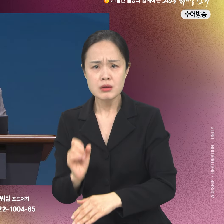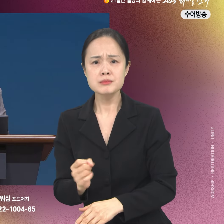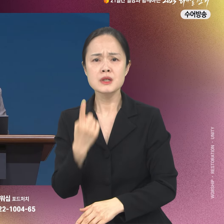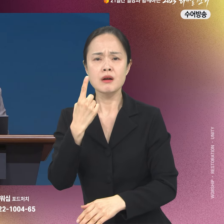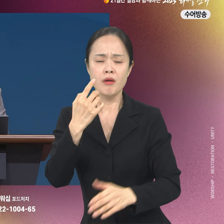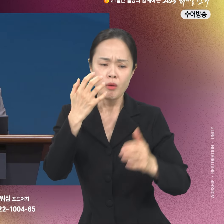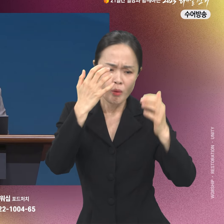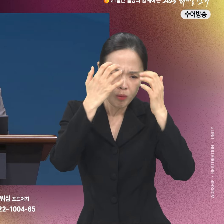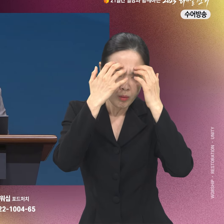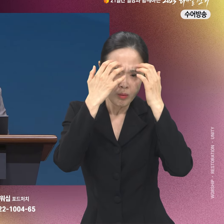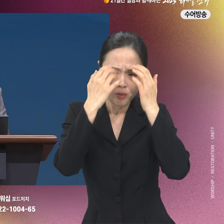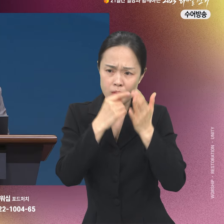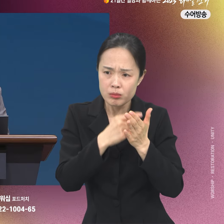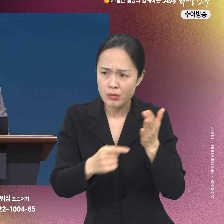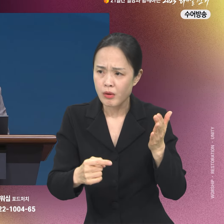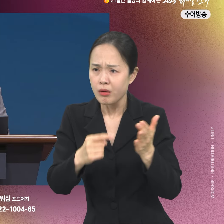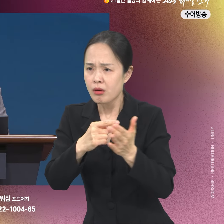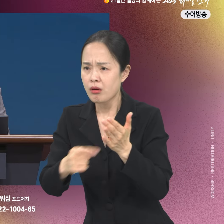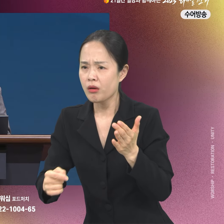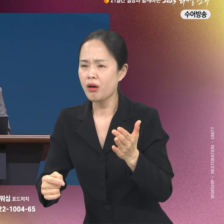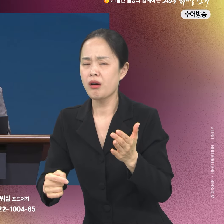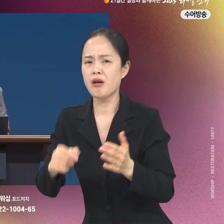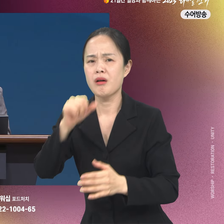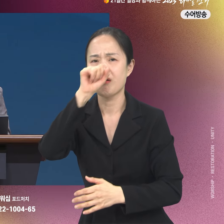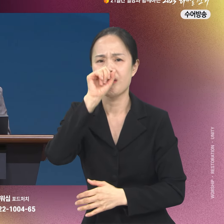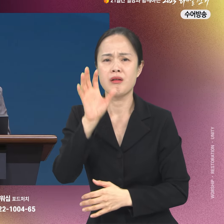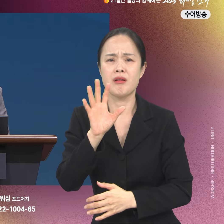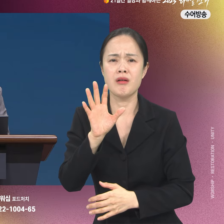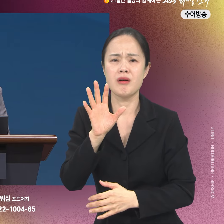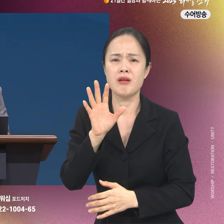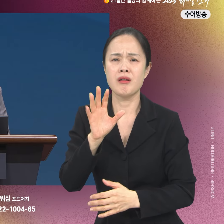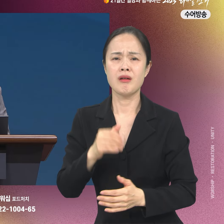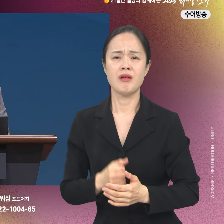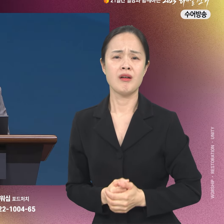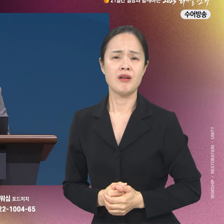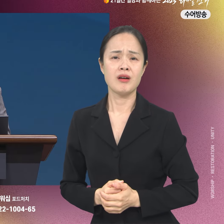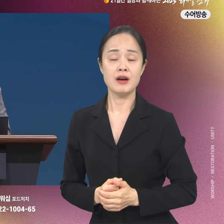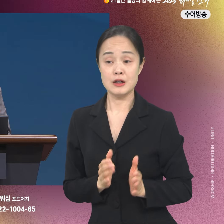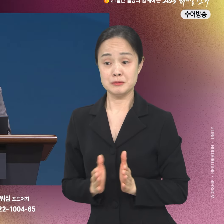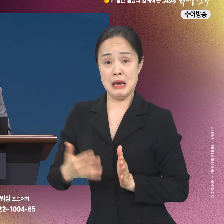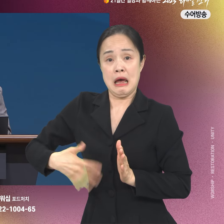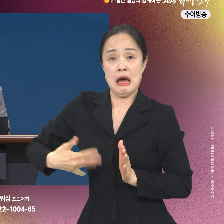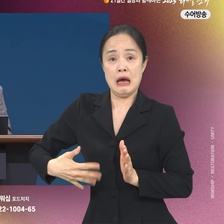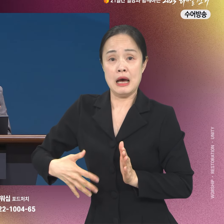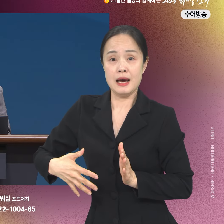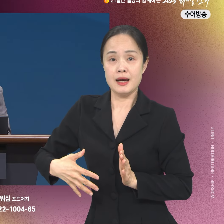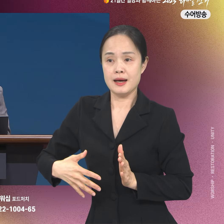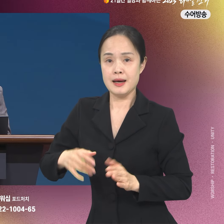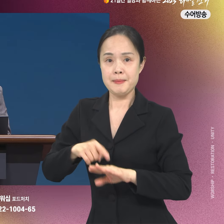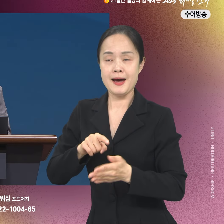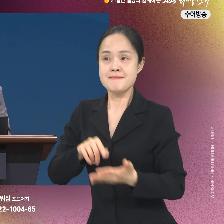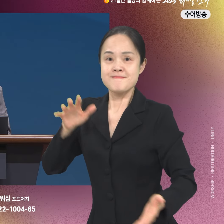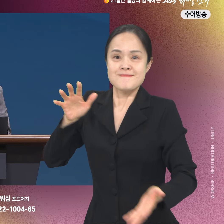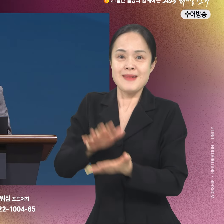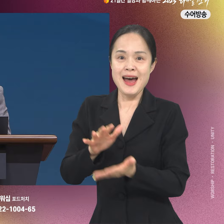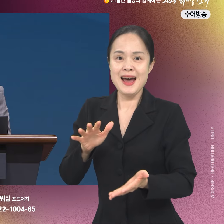그런 마음가짐이 있었어요. 마음만 앞서가지고 결과물이